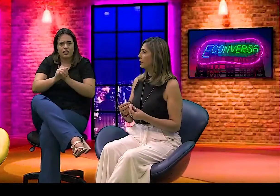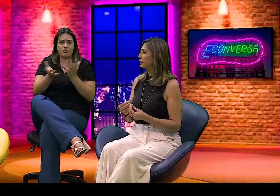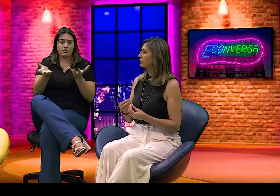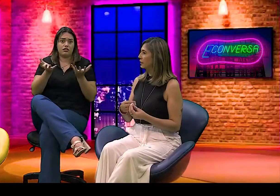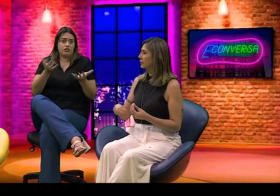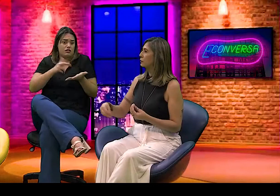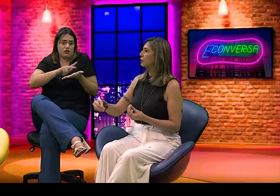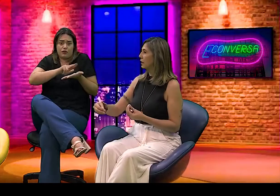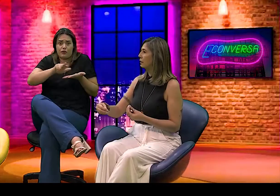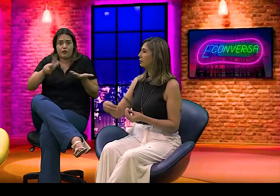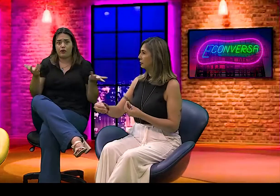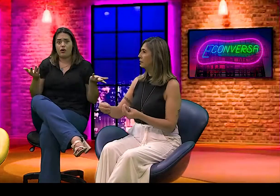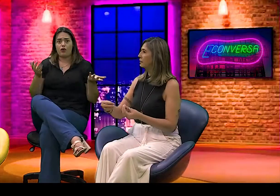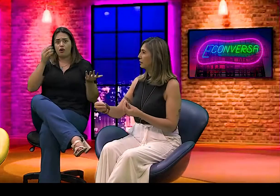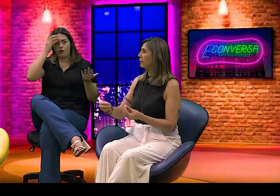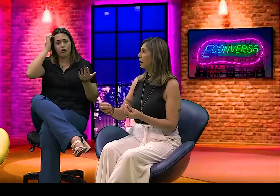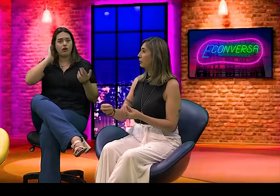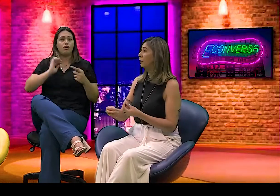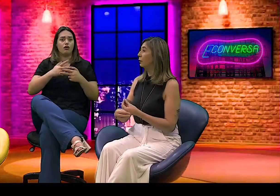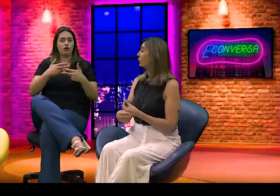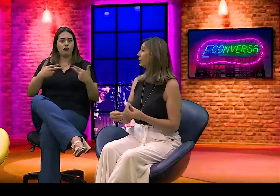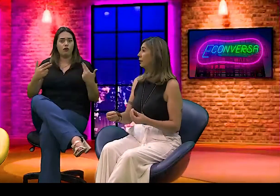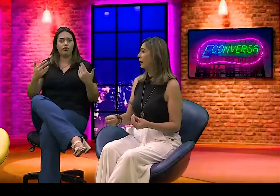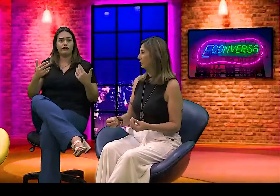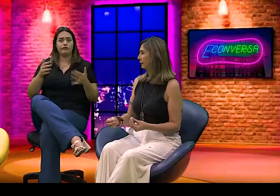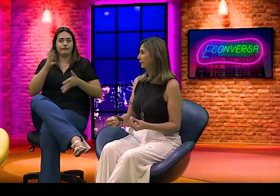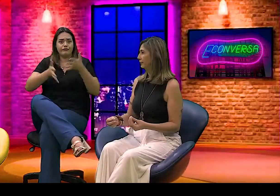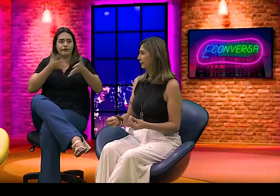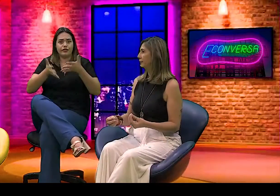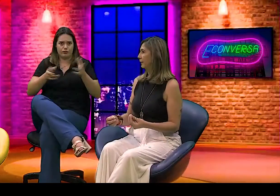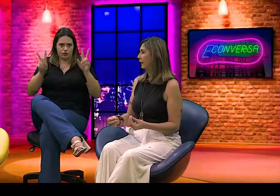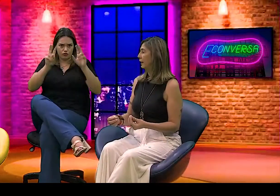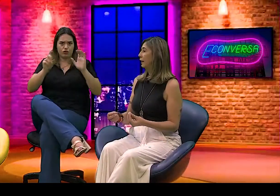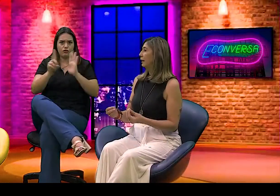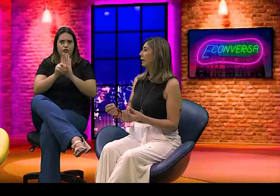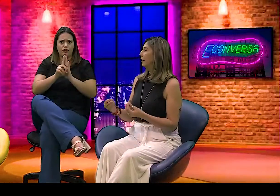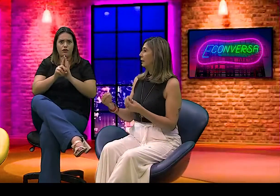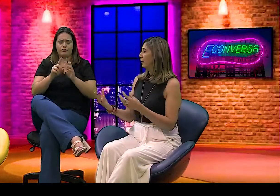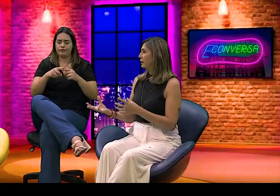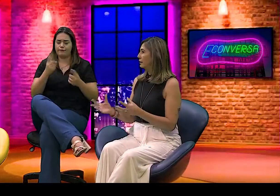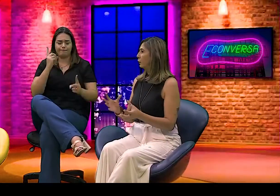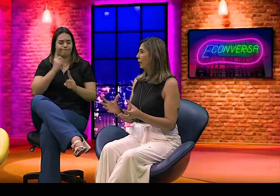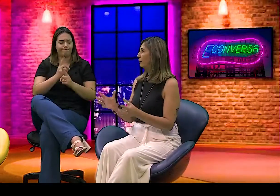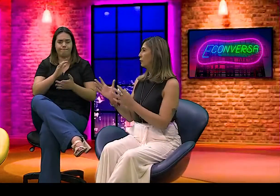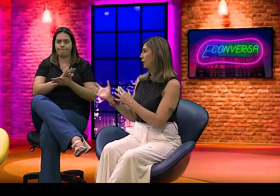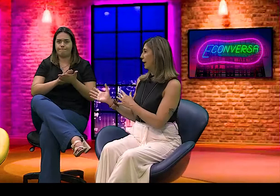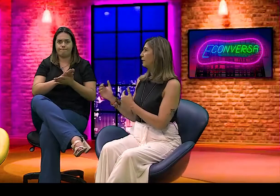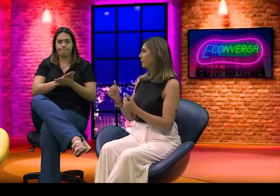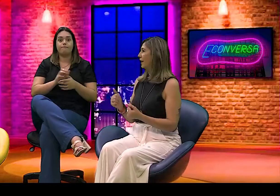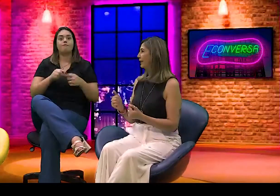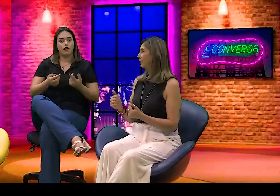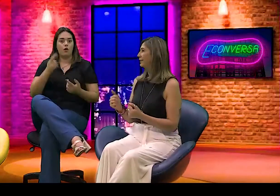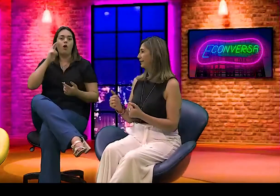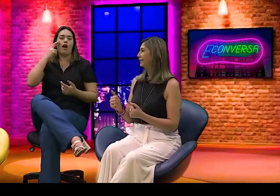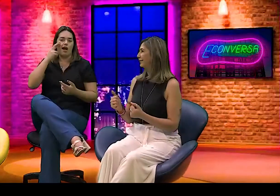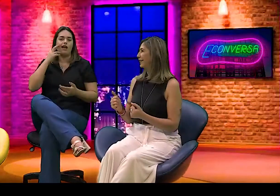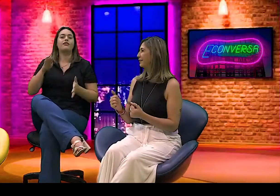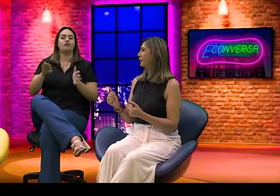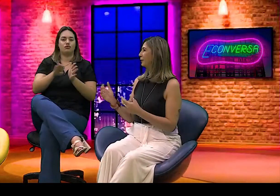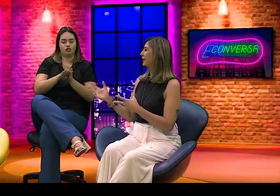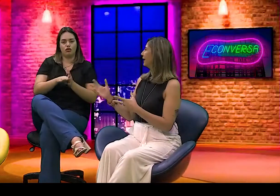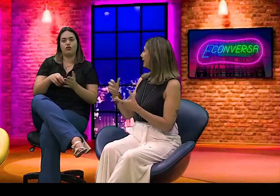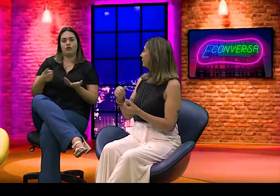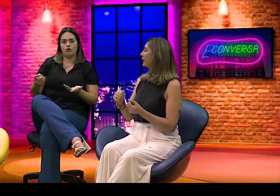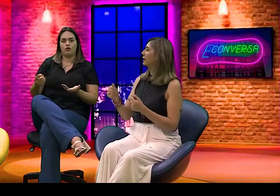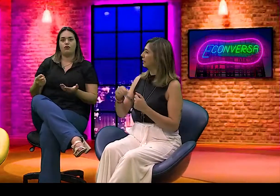que pudessem me assessorar nesse trabalho, e eu não encontrei nada, né? Nesse momento chega a Regimara, né?